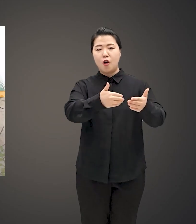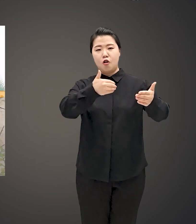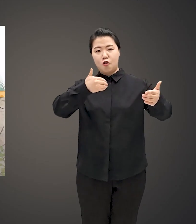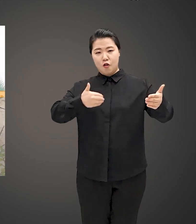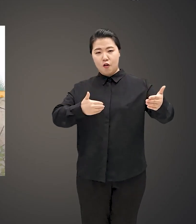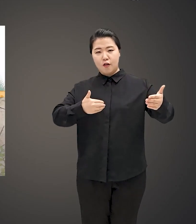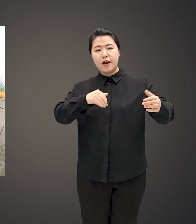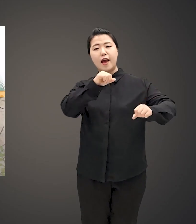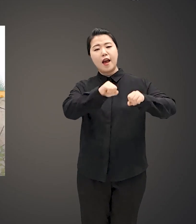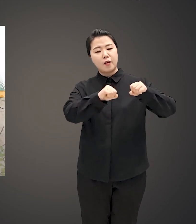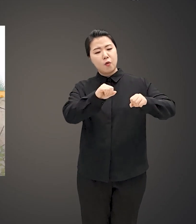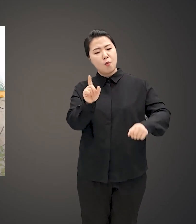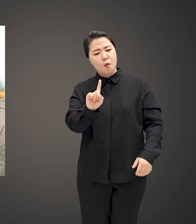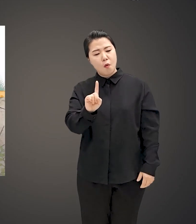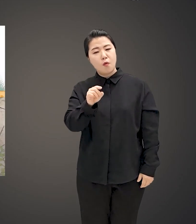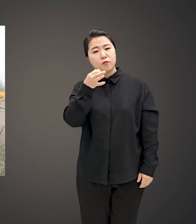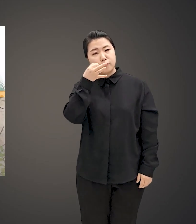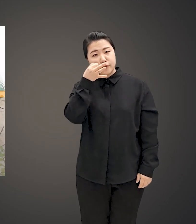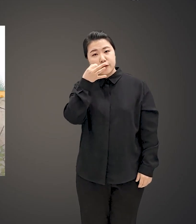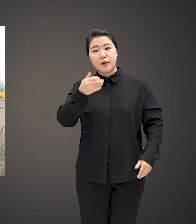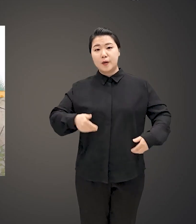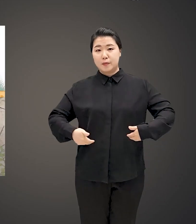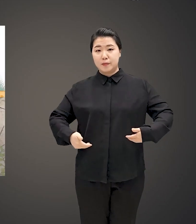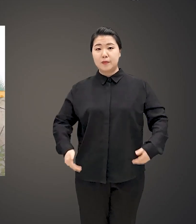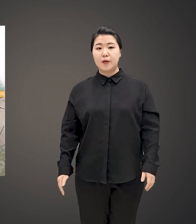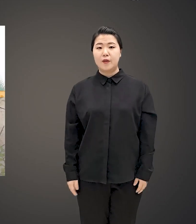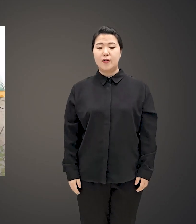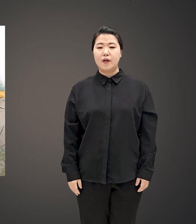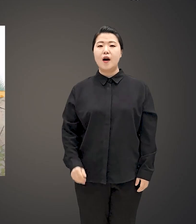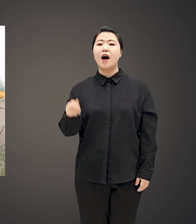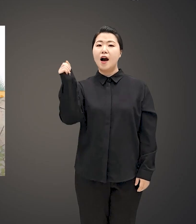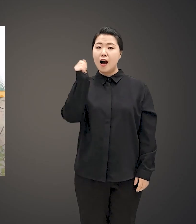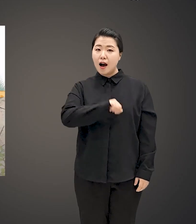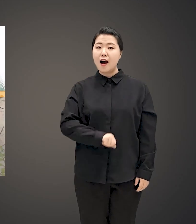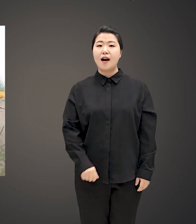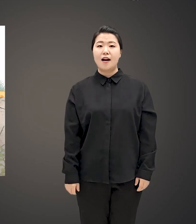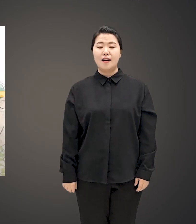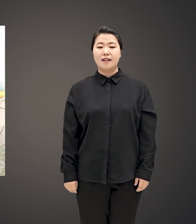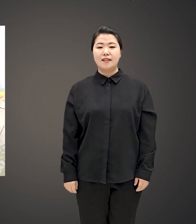두고 상대방의 행동을 유심히 보는 거예요. 아.